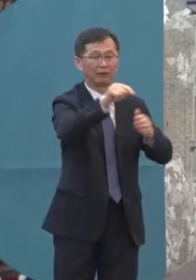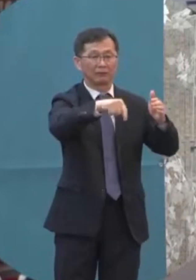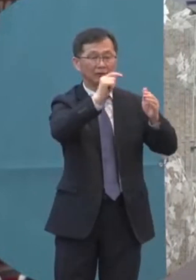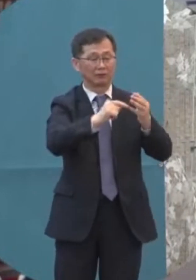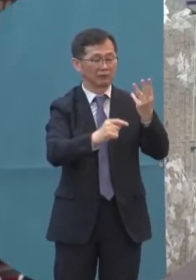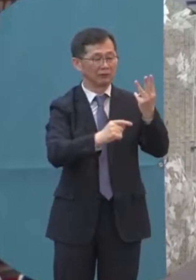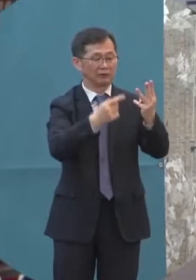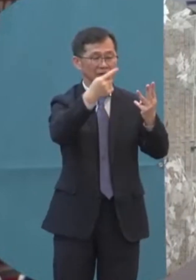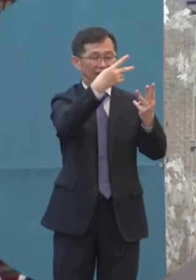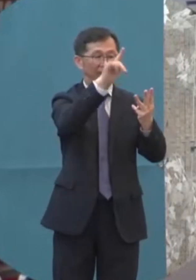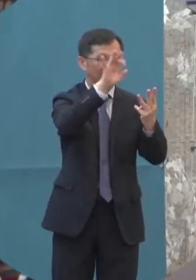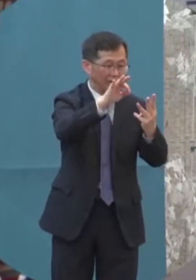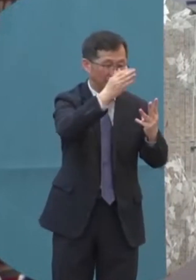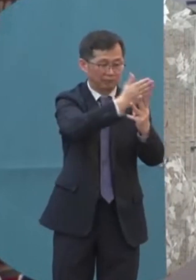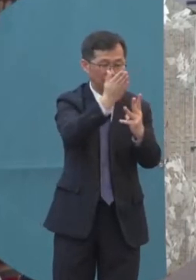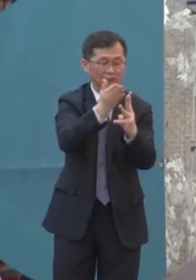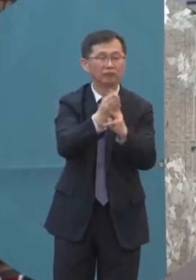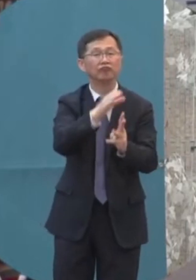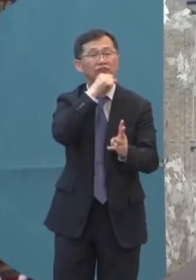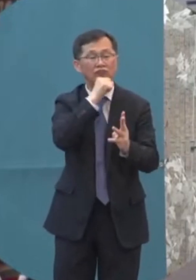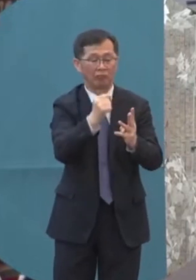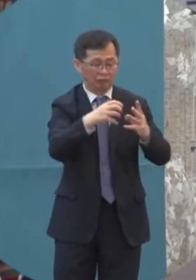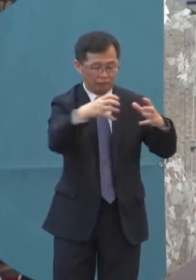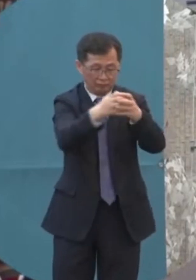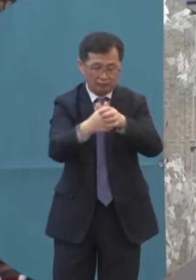그때가 합의 처리 비율이 높았습니다.